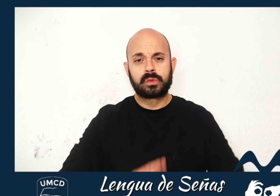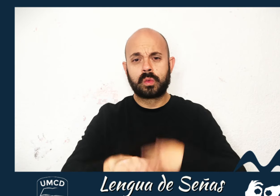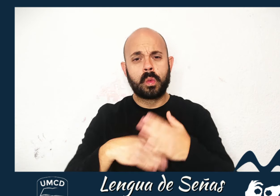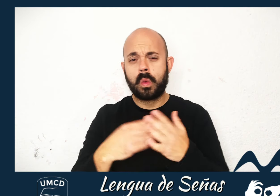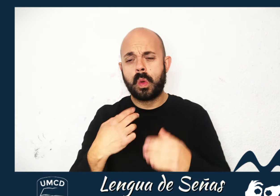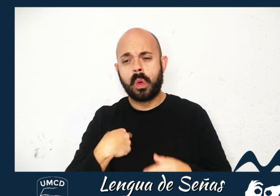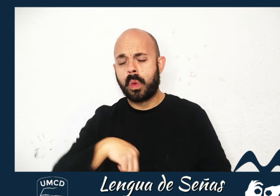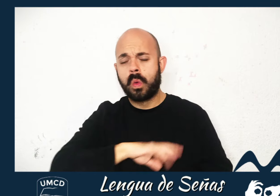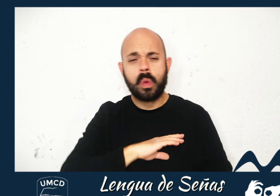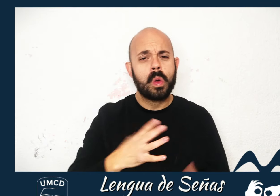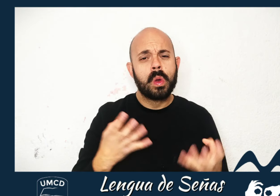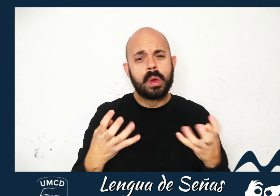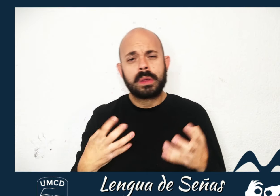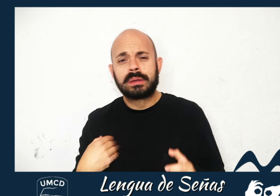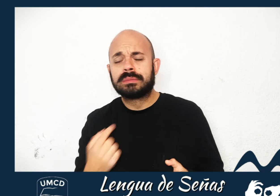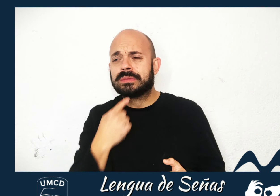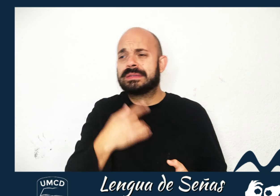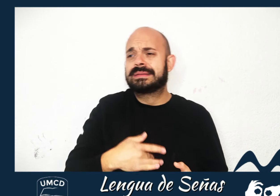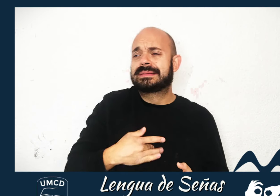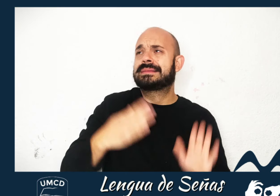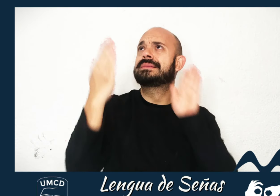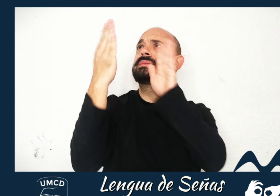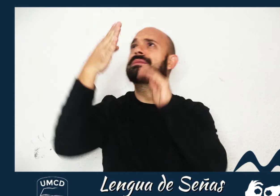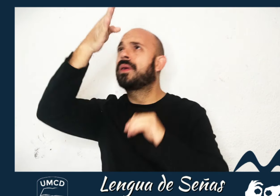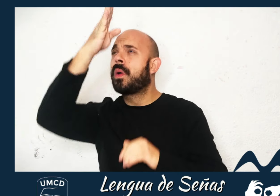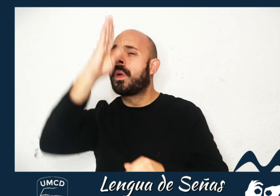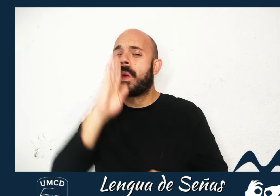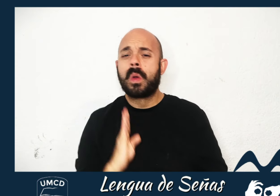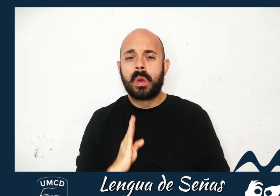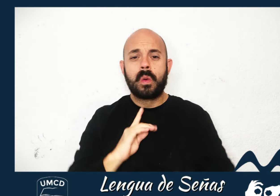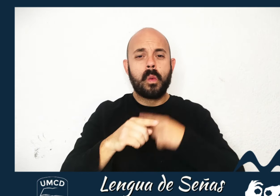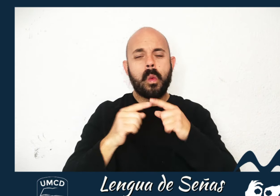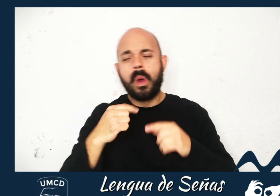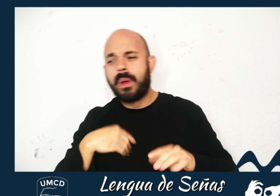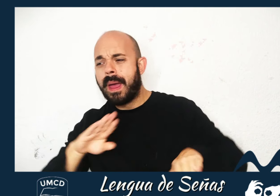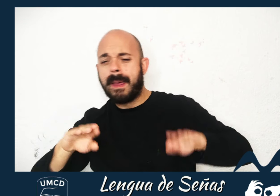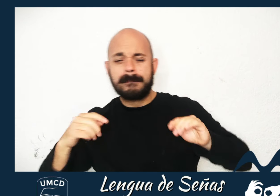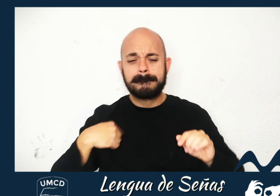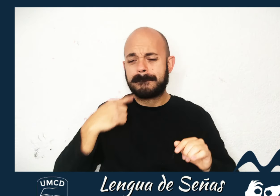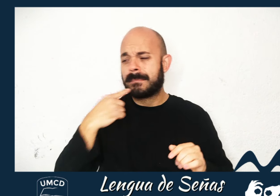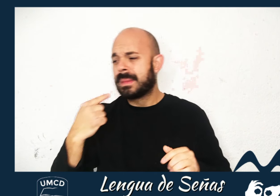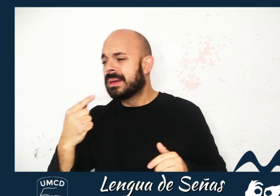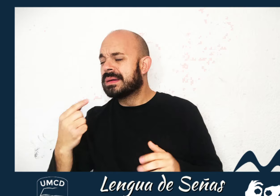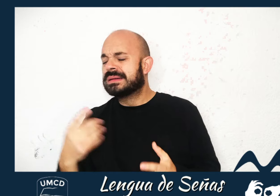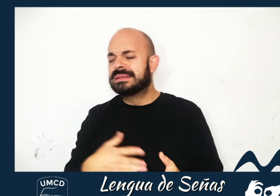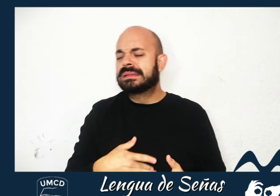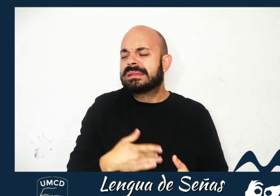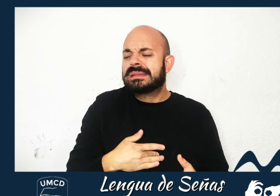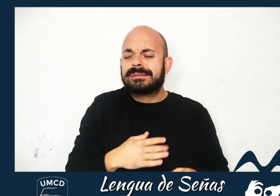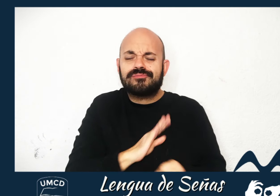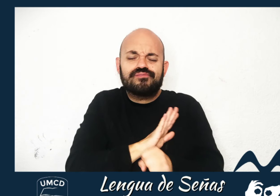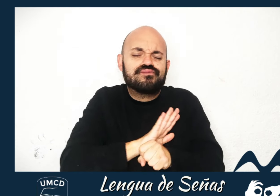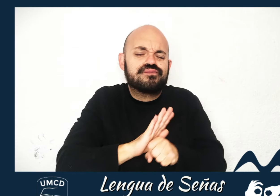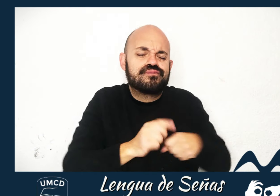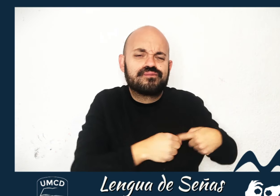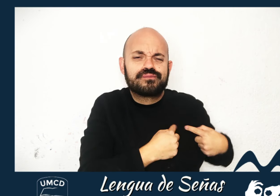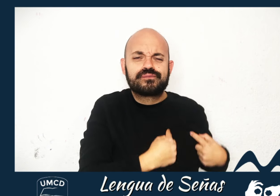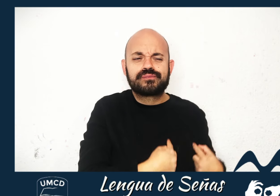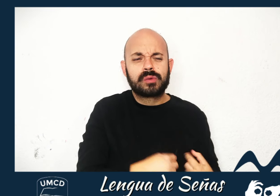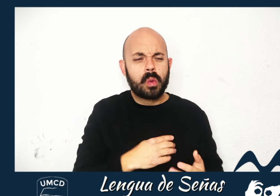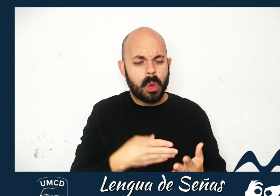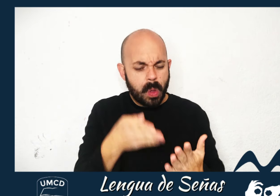Todos nosotros anhelamos tener esa relación íntima con Dios, esa relación en la que nos lleva a nosotros a sentir su presencia, a escuchar